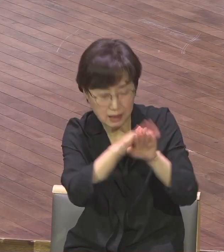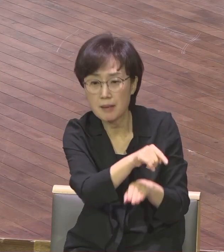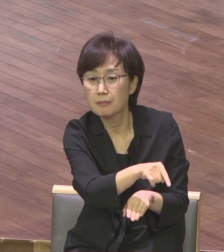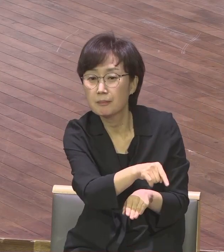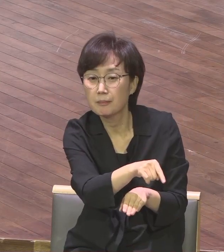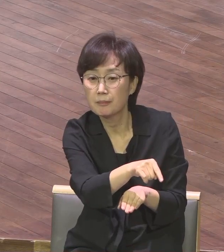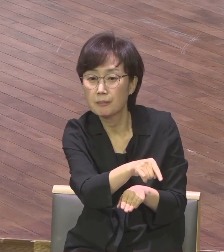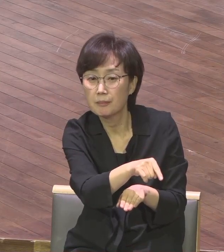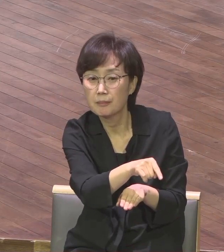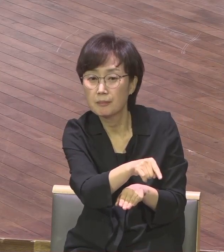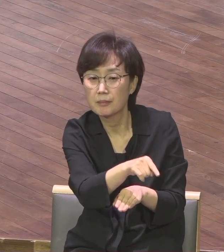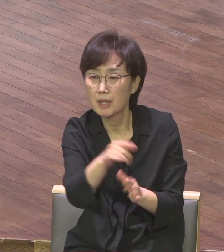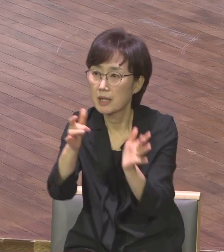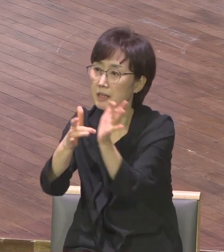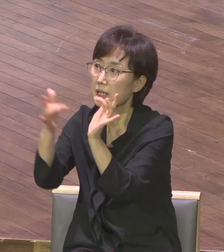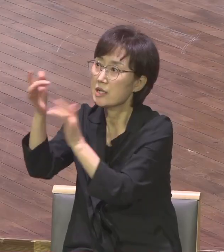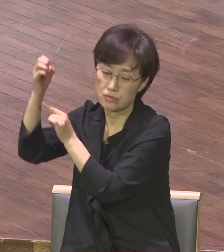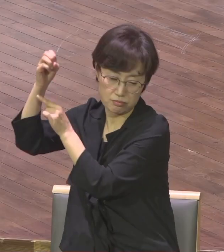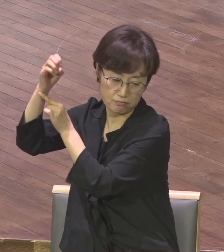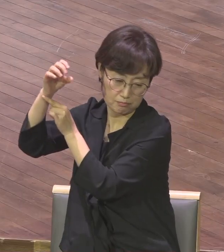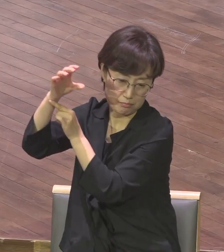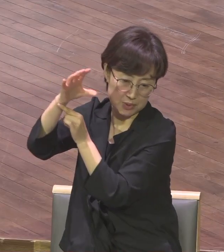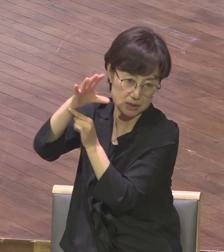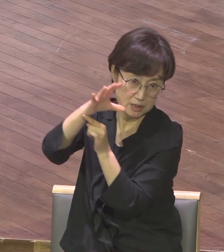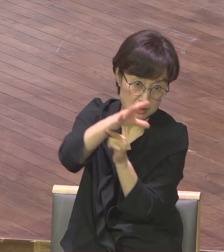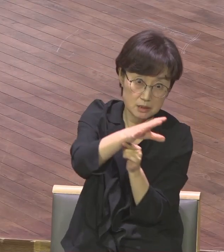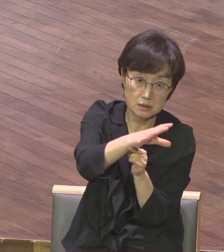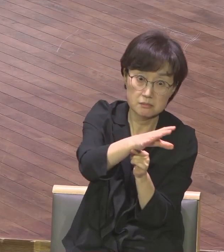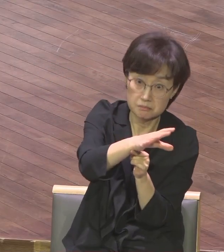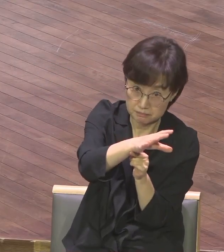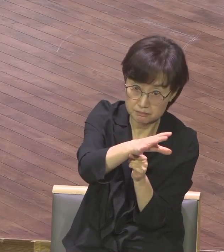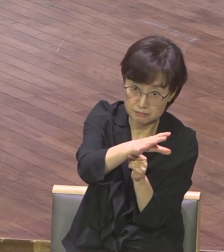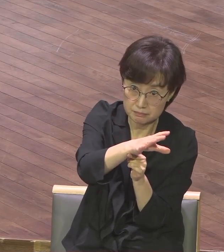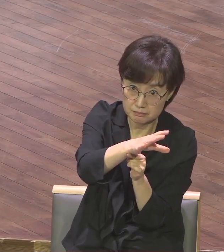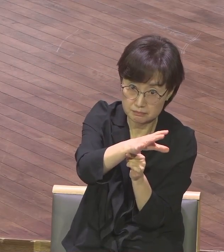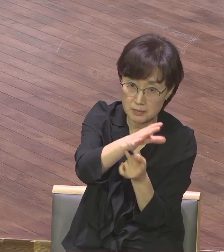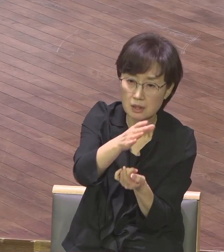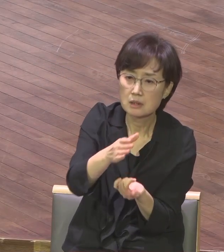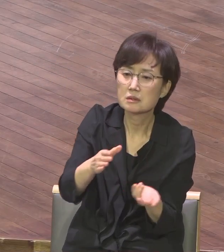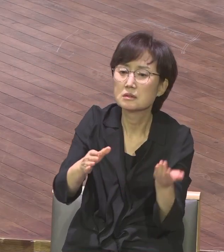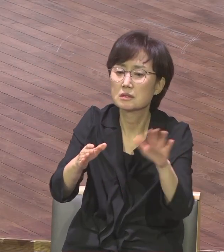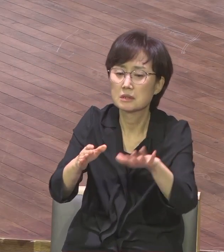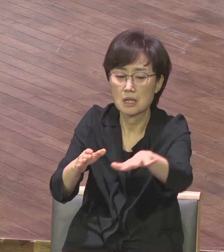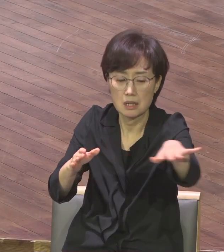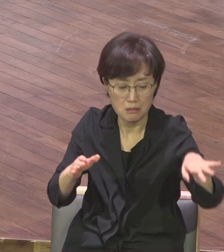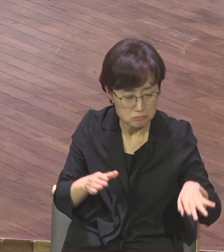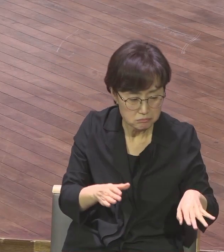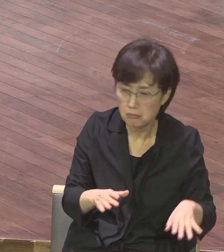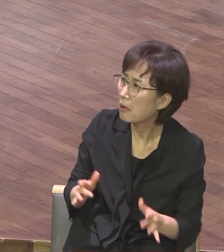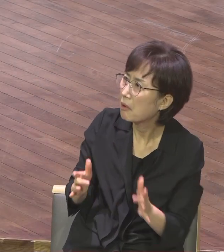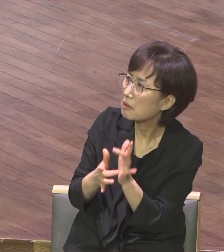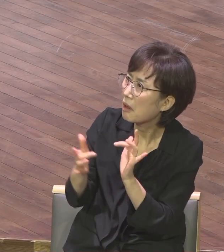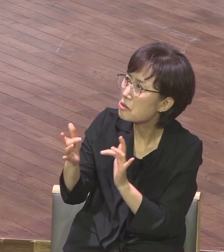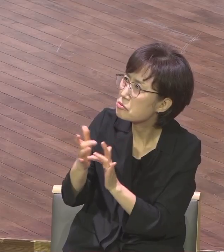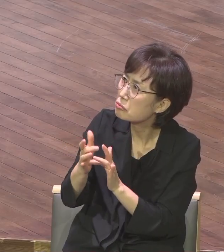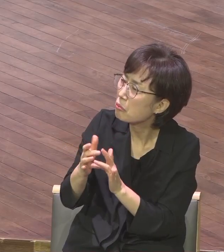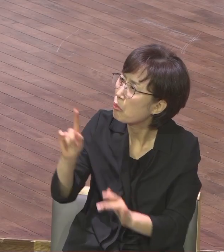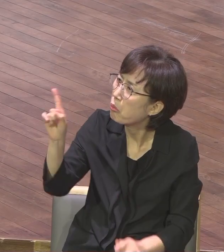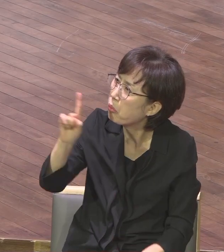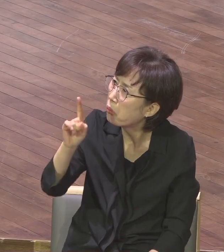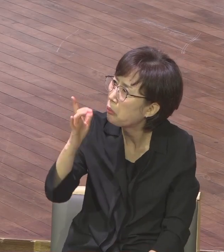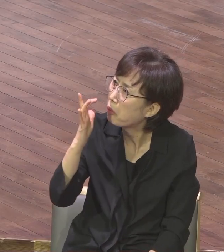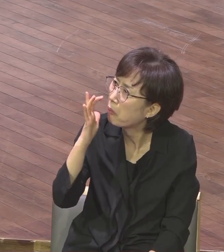예수님을 하나님이 보내셨어요. 그런데 안타깝게도 세상 사람들은 깨닫지를 못해 영의 눈이